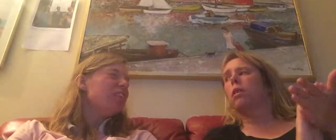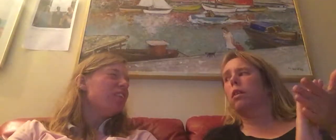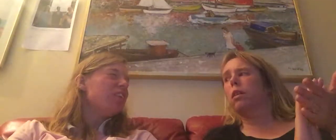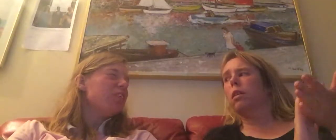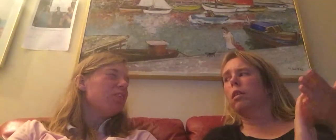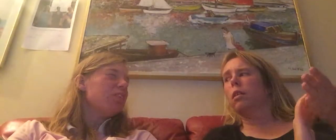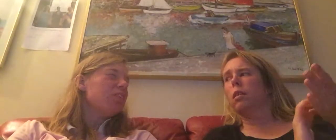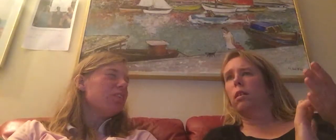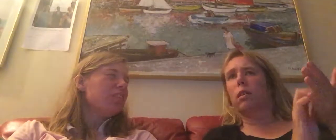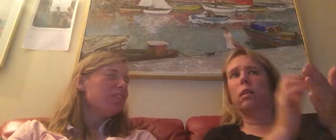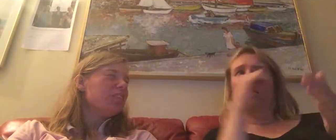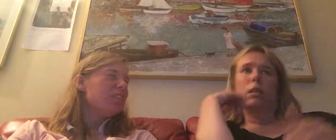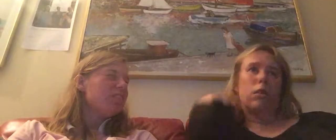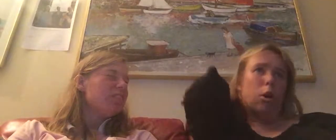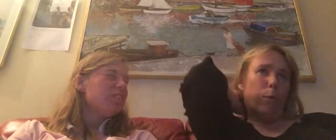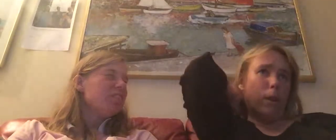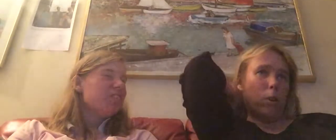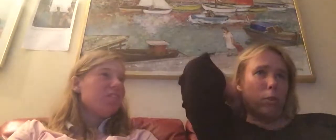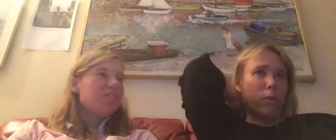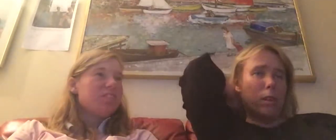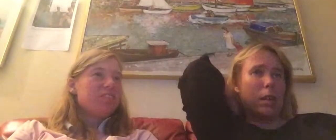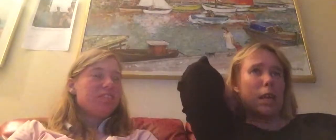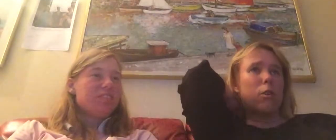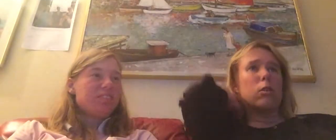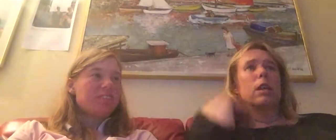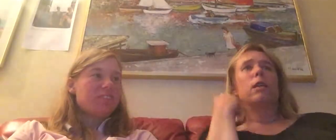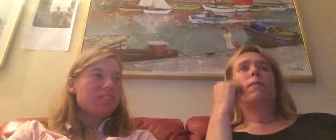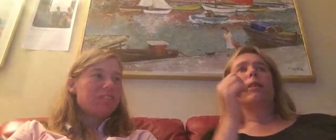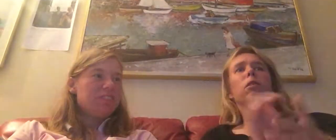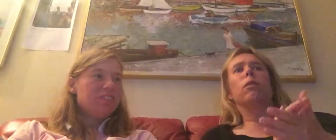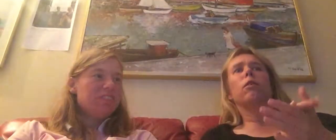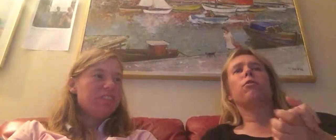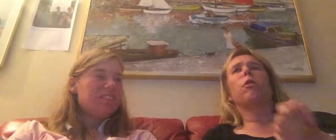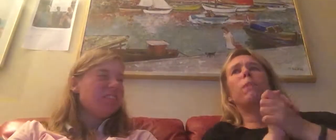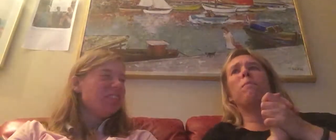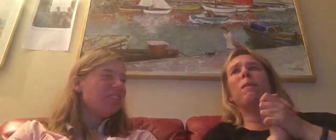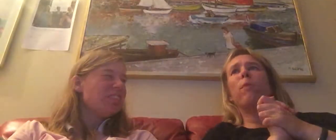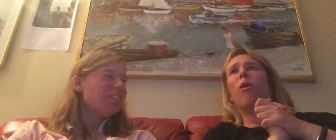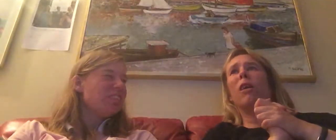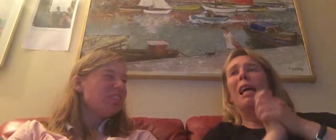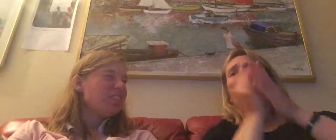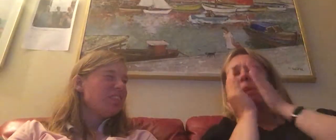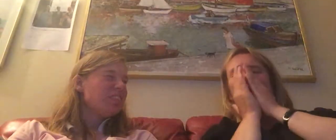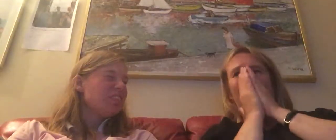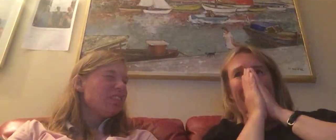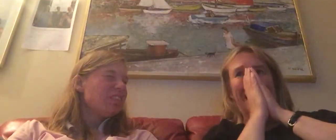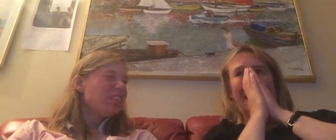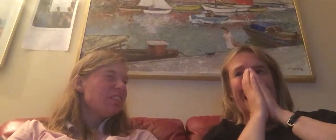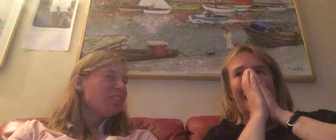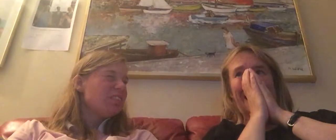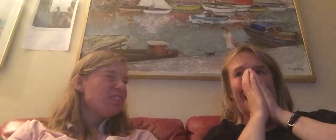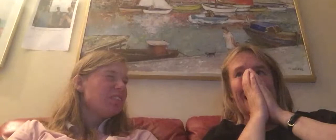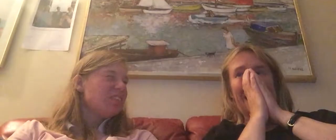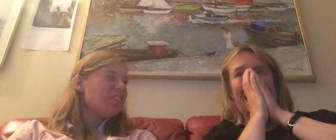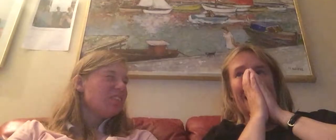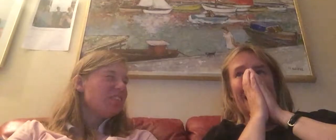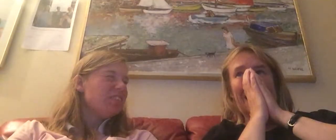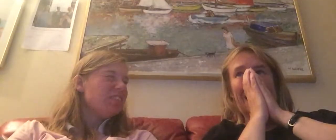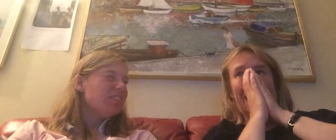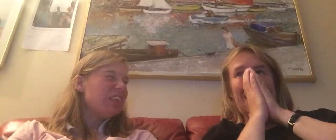Ja, någon. Har vi någon säg... Vet du någon som är min par häst? Mm, vet du